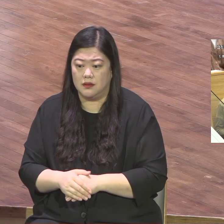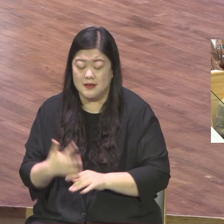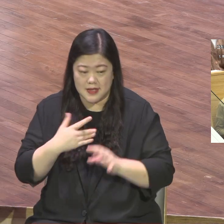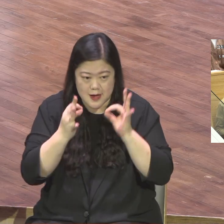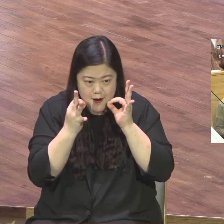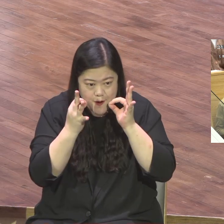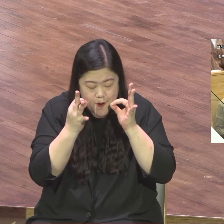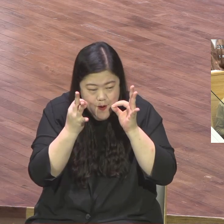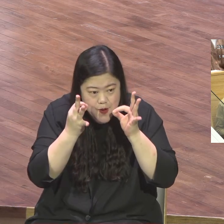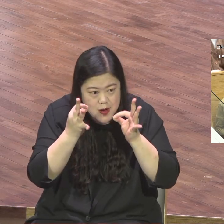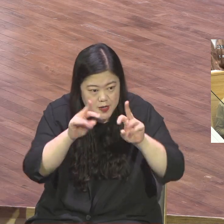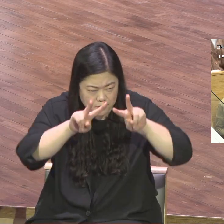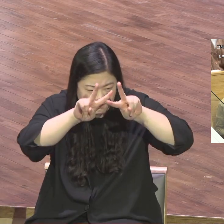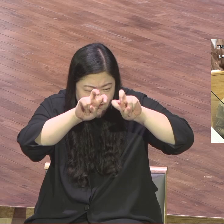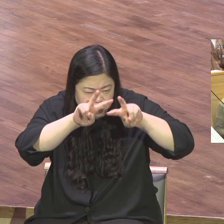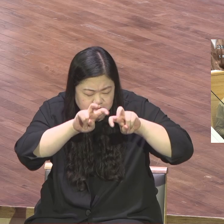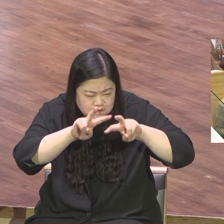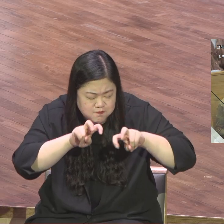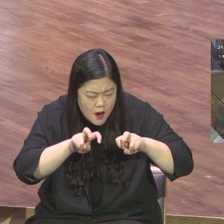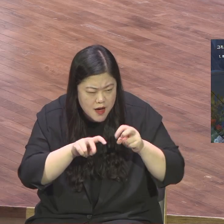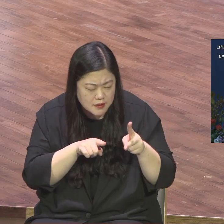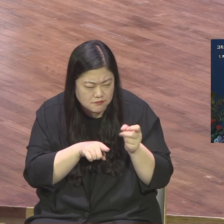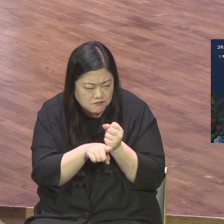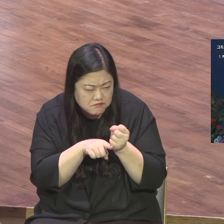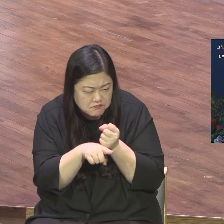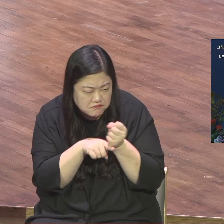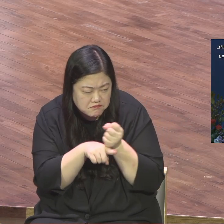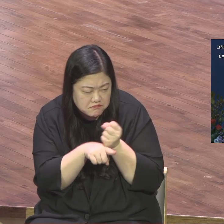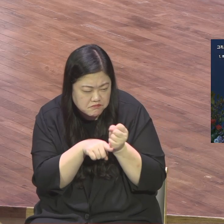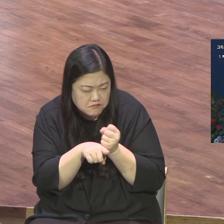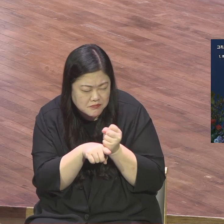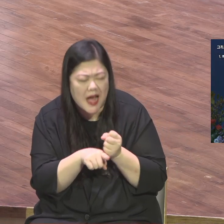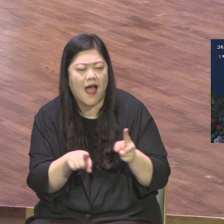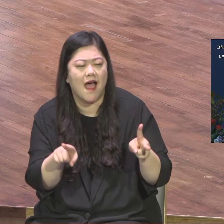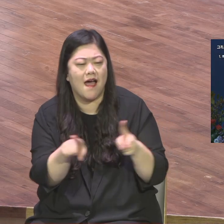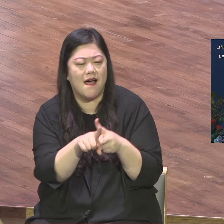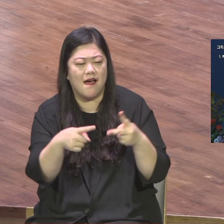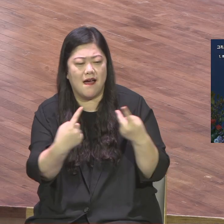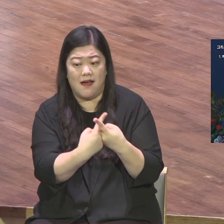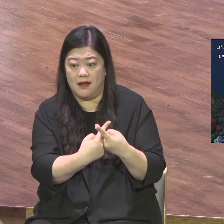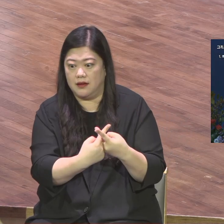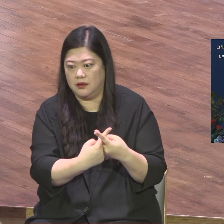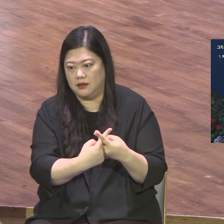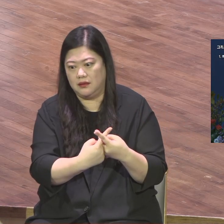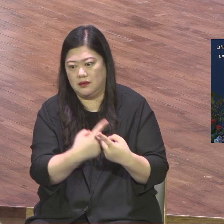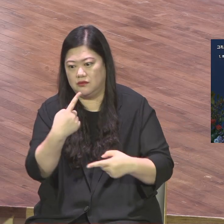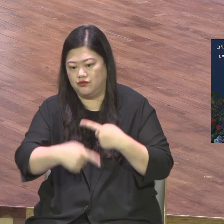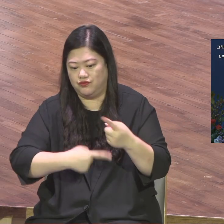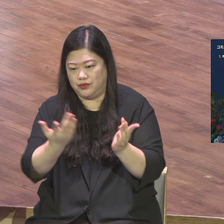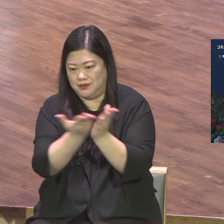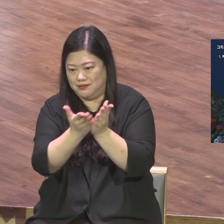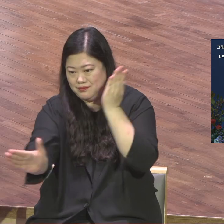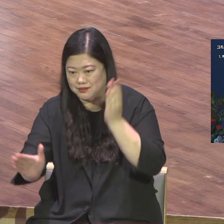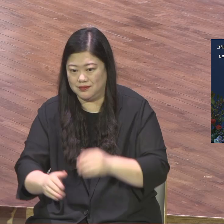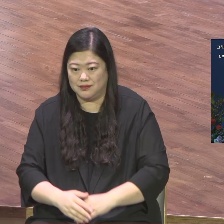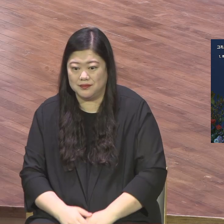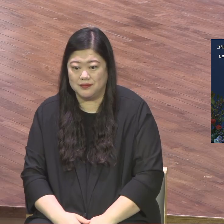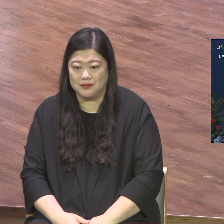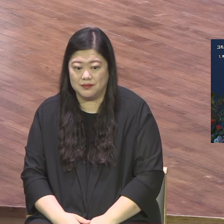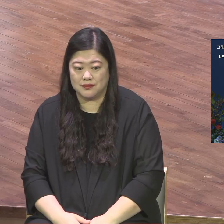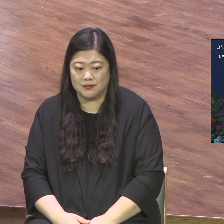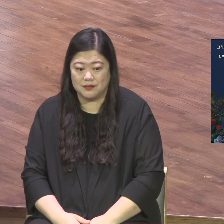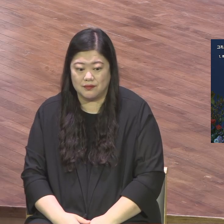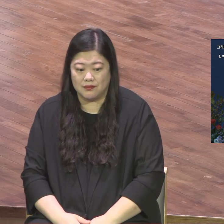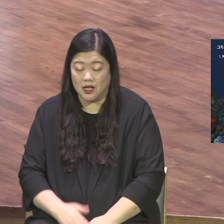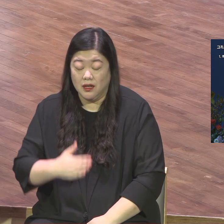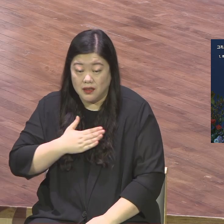말씀은요, 성령께서 깨닫게 해주셔야 돼요. 여러분 앉아서 예배드릴 때에 가장 기도될 것이 뭐냐, 성령께서 내 귀를